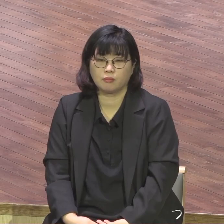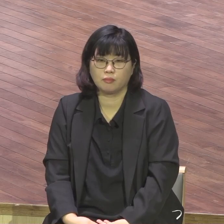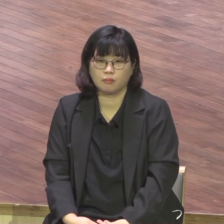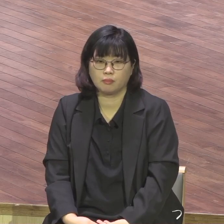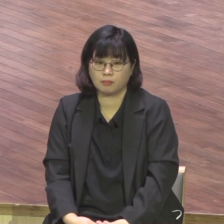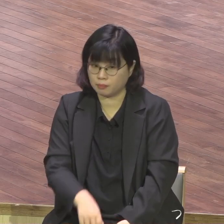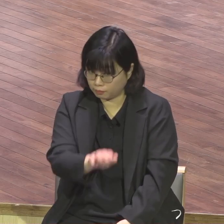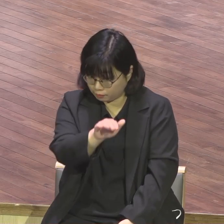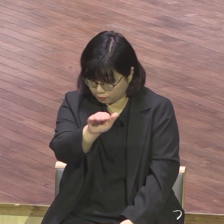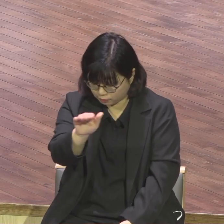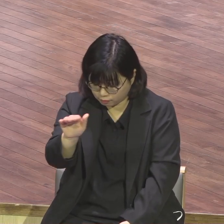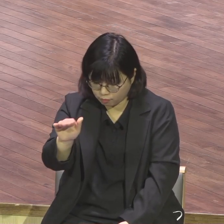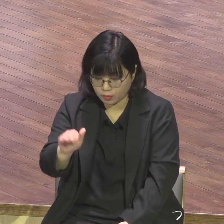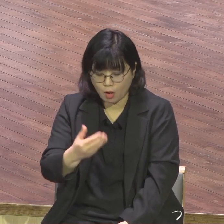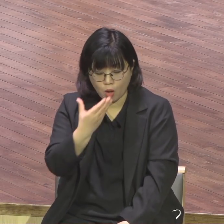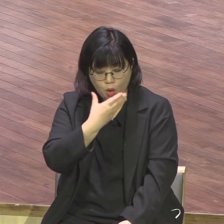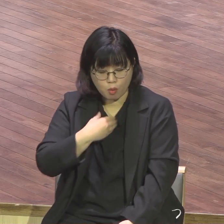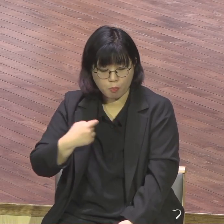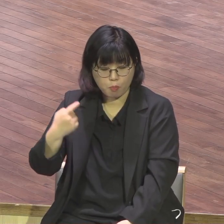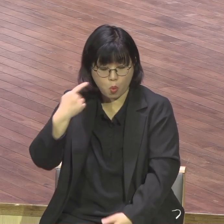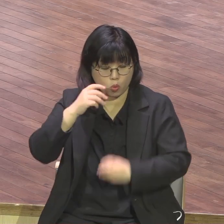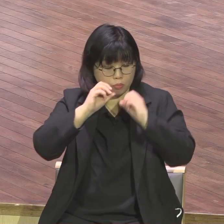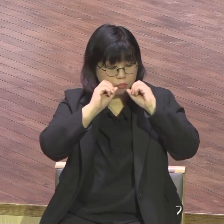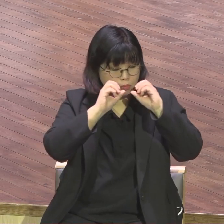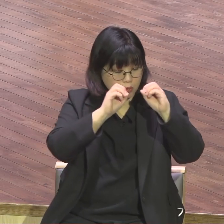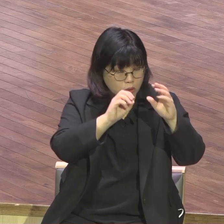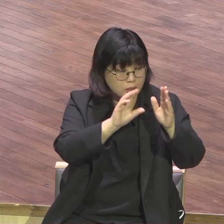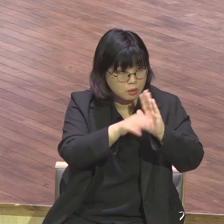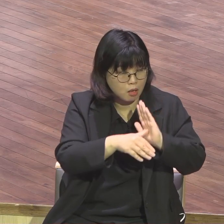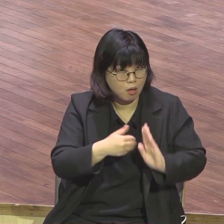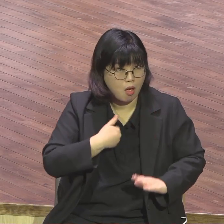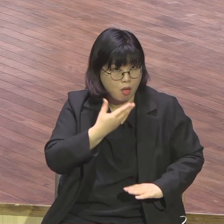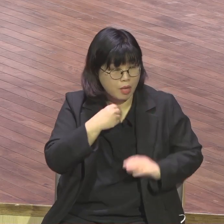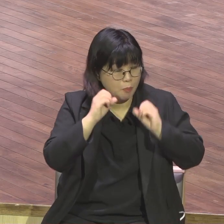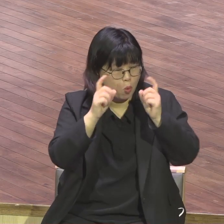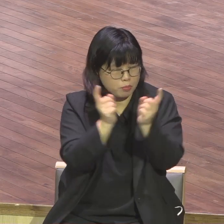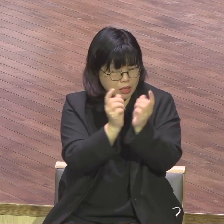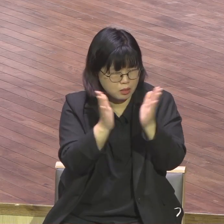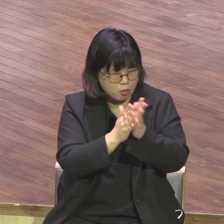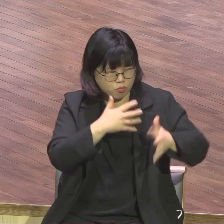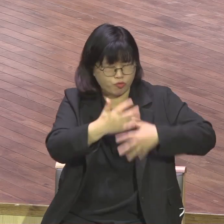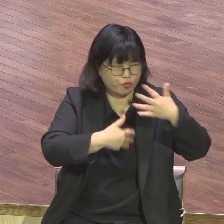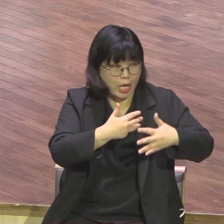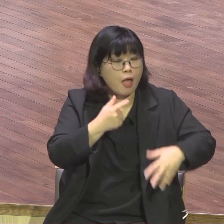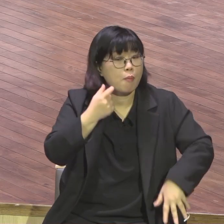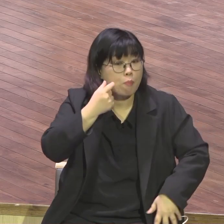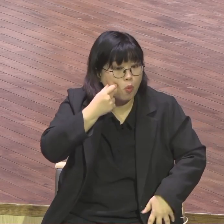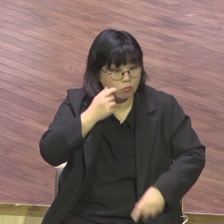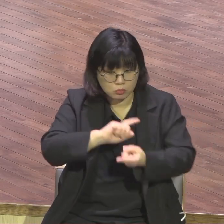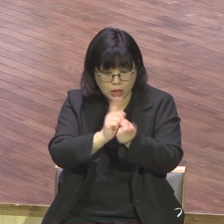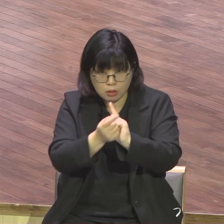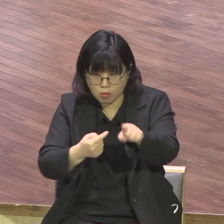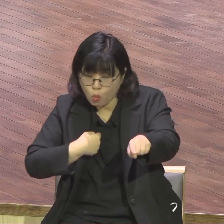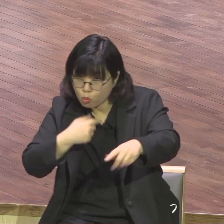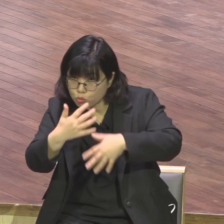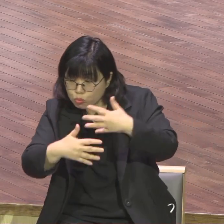여러분이요 복음을 증거하는 자를 돕는다. 그건 그리스도를 돕는 거예요. 그리스도를 나타낸